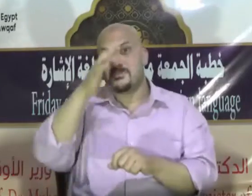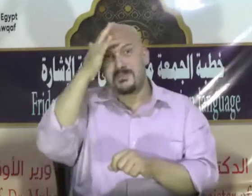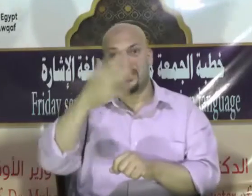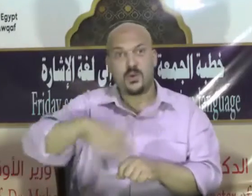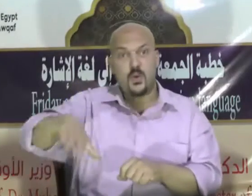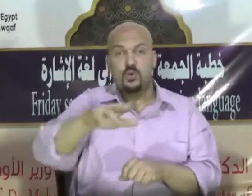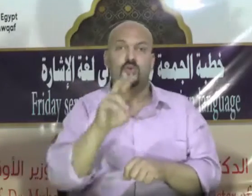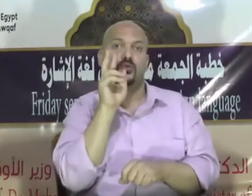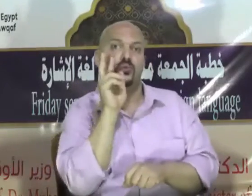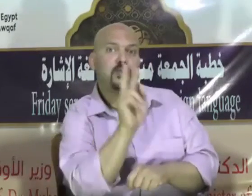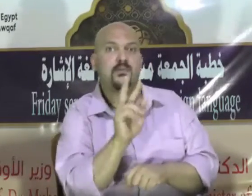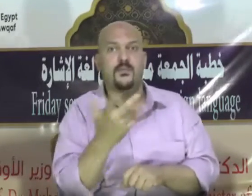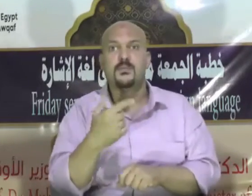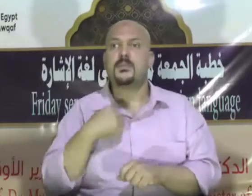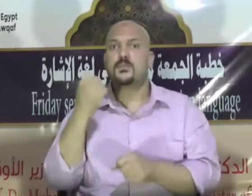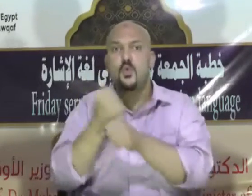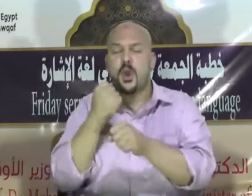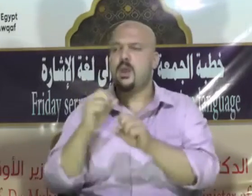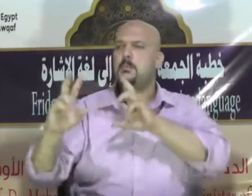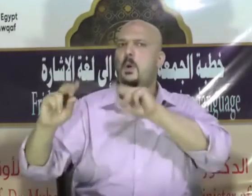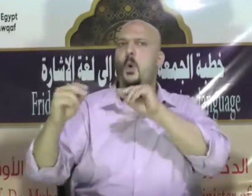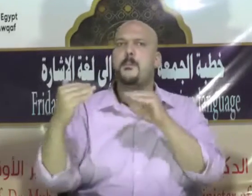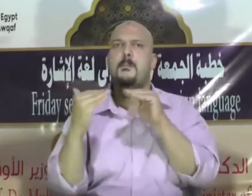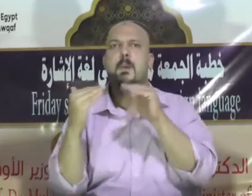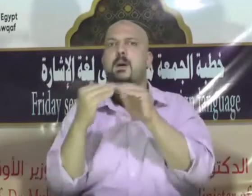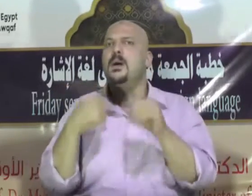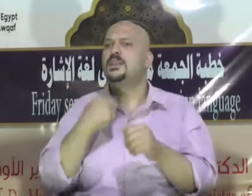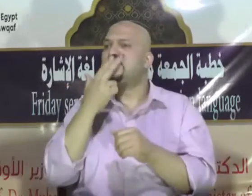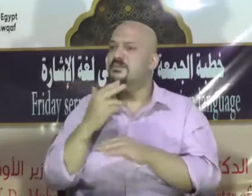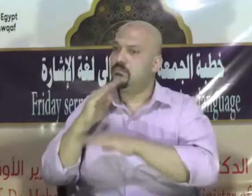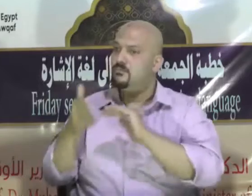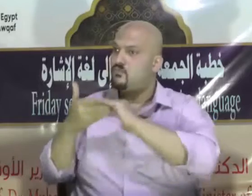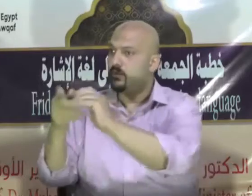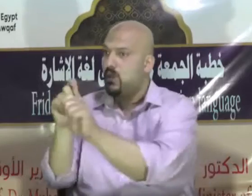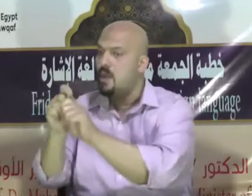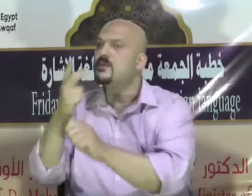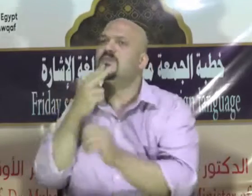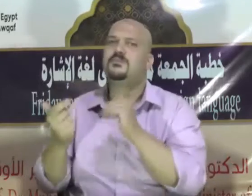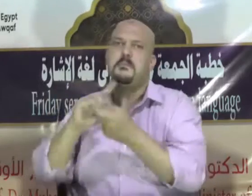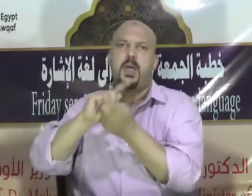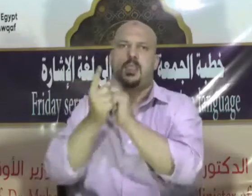عليهن بالمعروف، ويقول صلى الله عليه وسلم: إنما